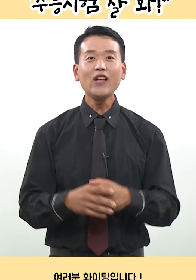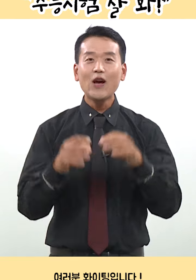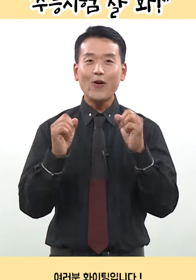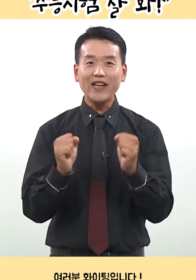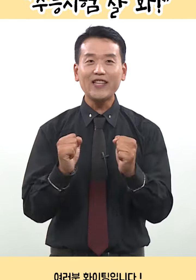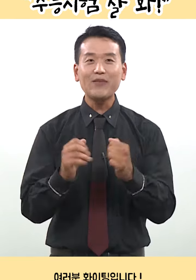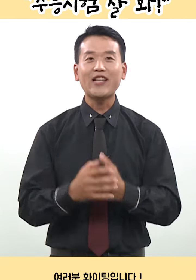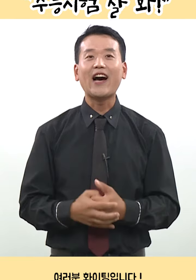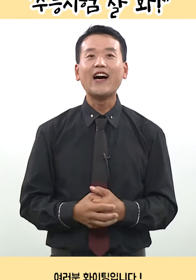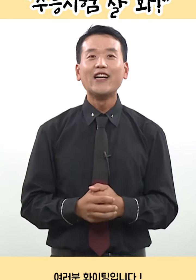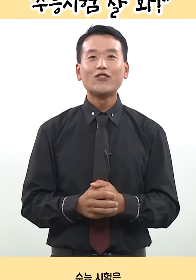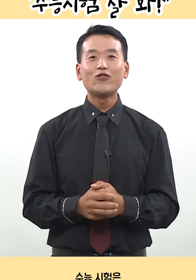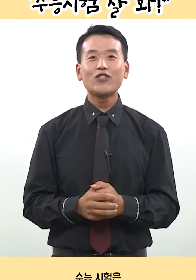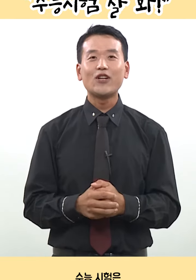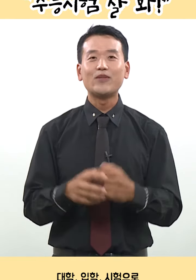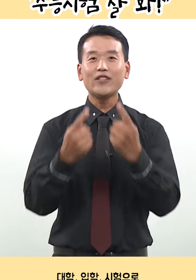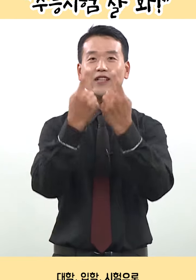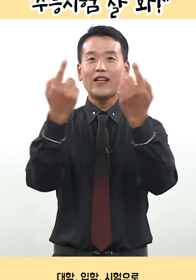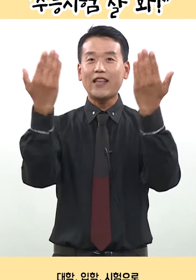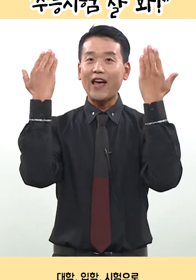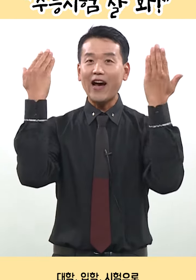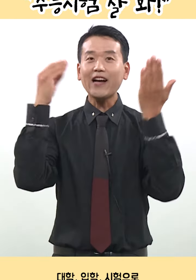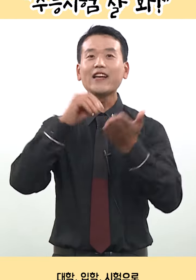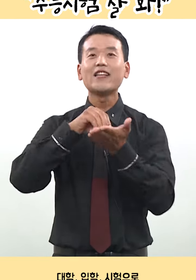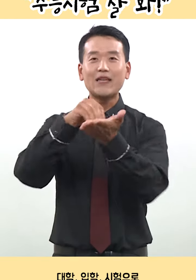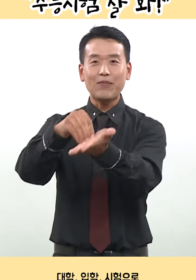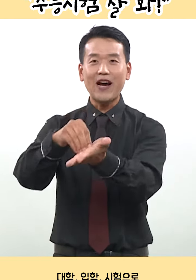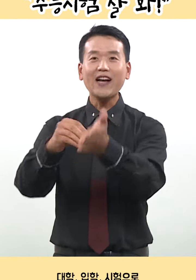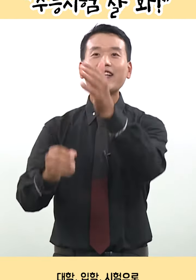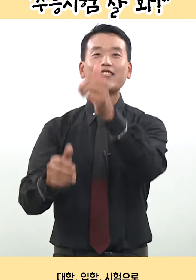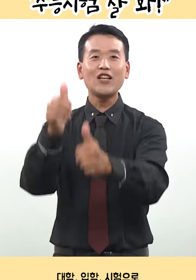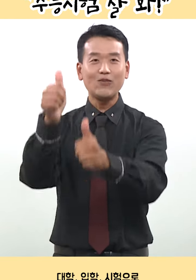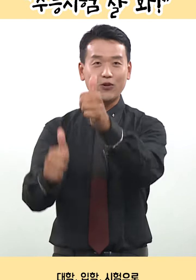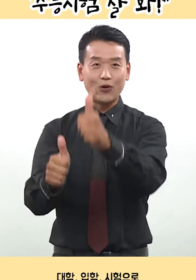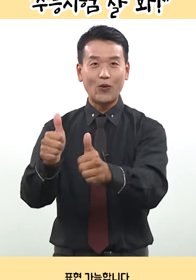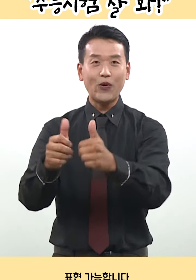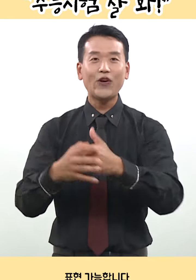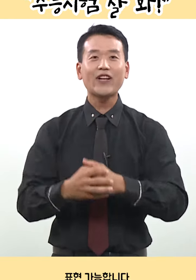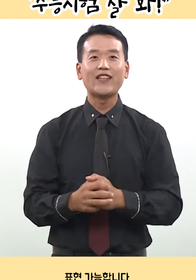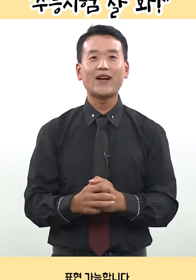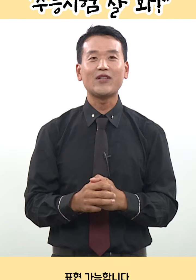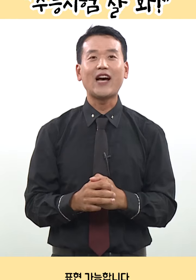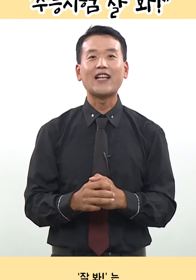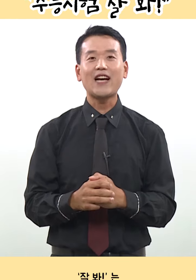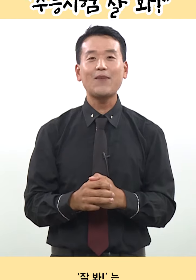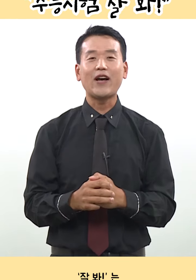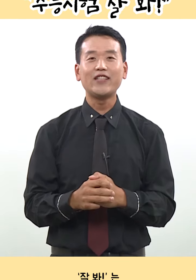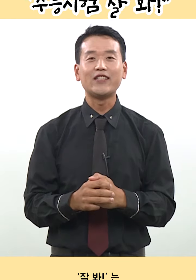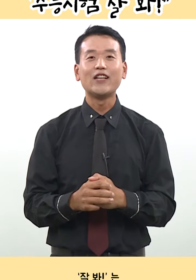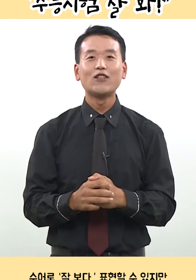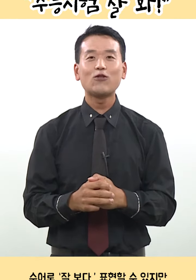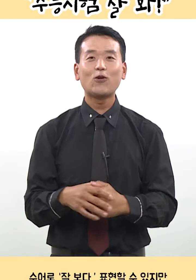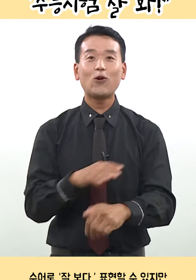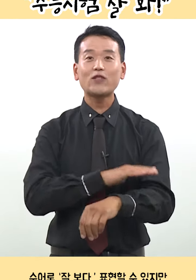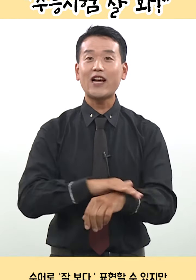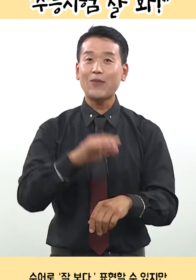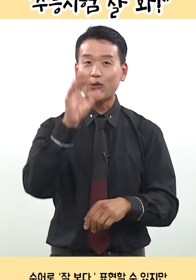화이팅입니다. 수능시험은 대학, 입학, 시험으로 표현 가능합니다. 잘 봐는 수어로 잘 보다